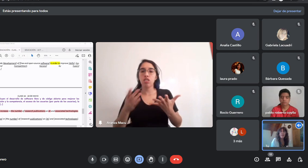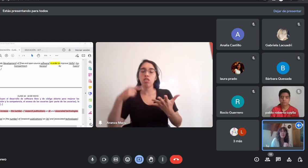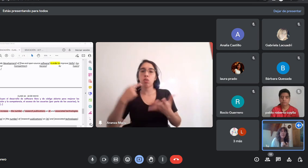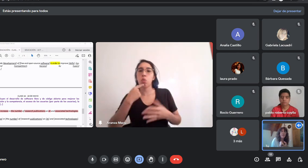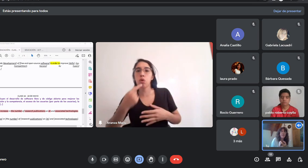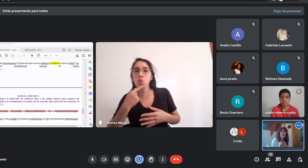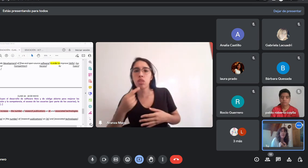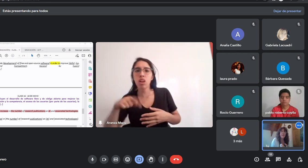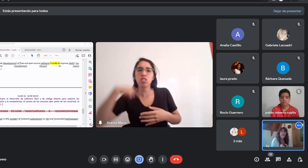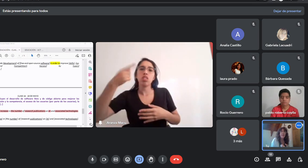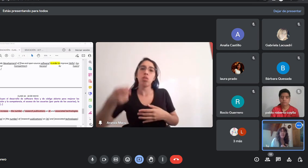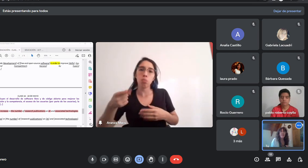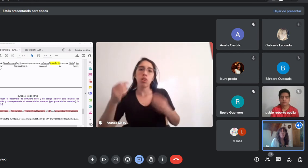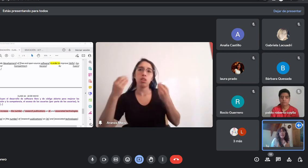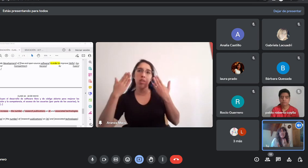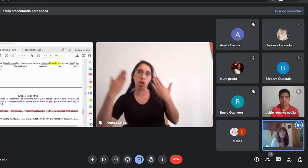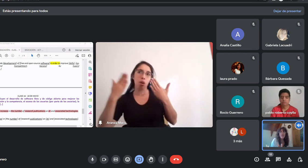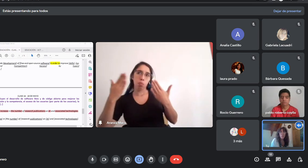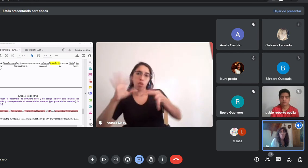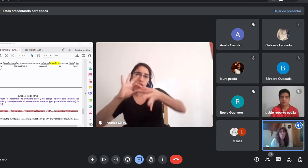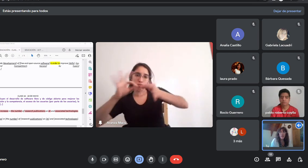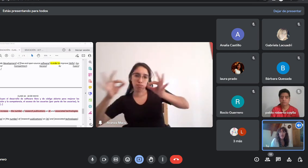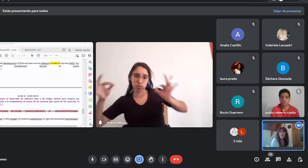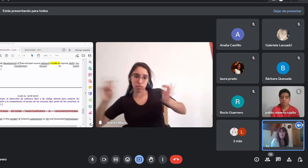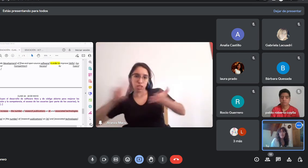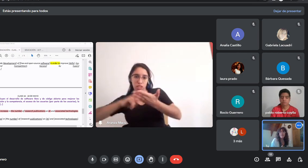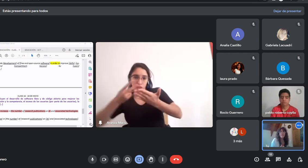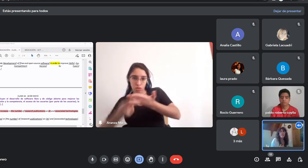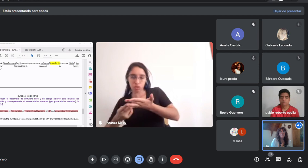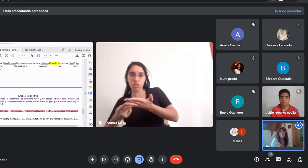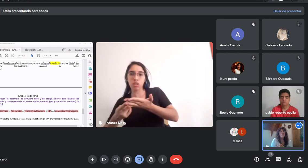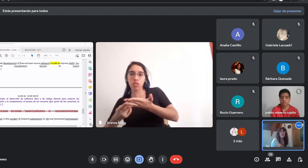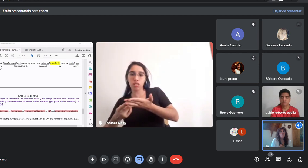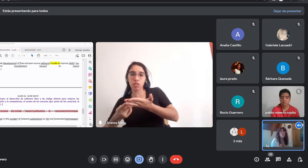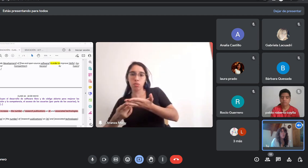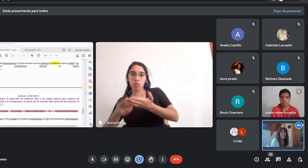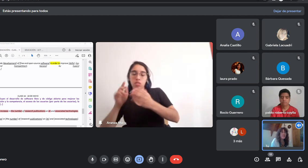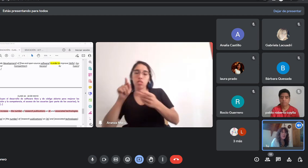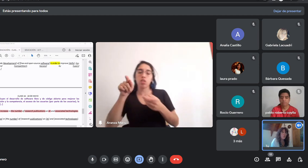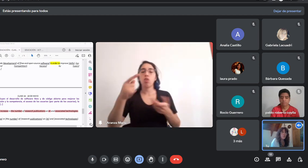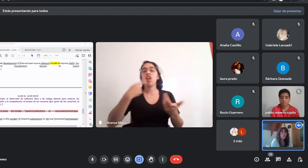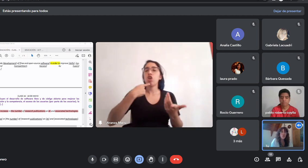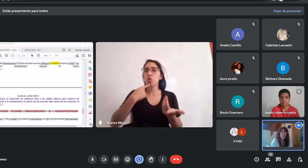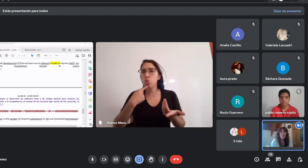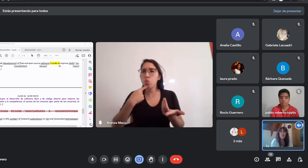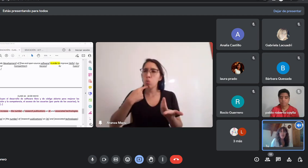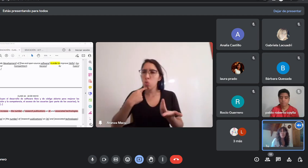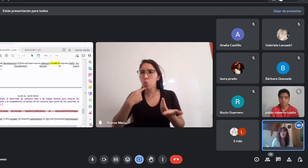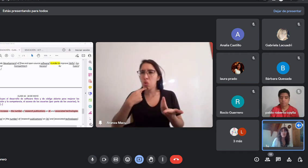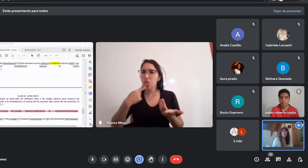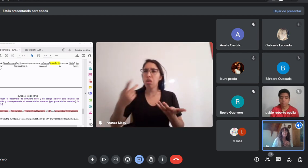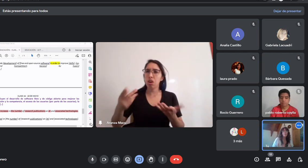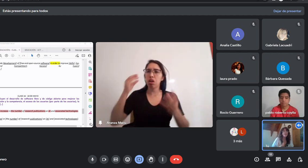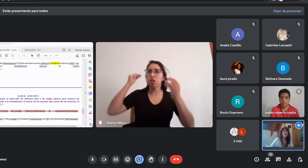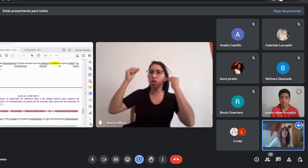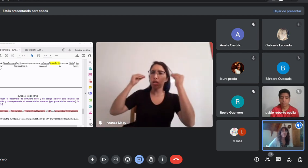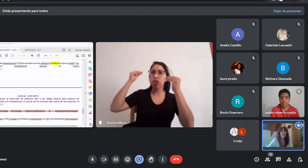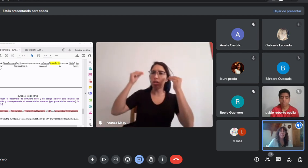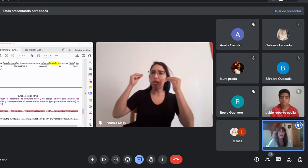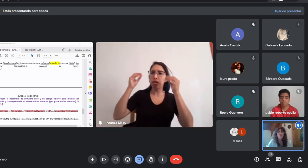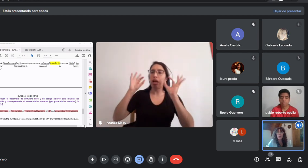partir de sacarte esa duda, de resolver esa confusión, es donde vas